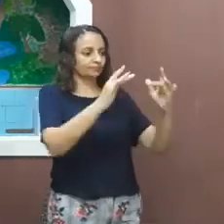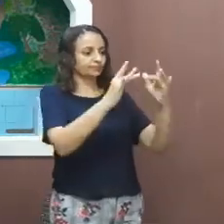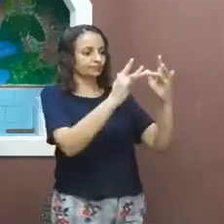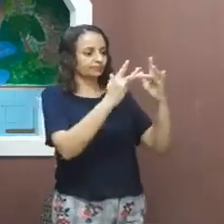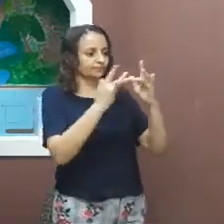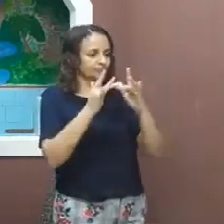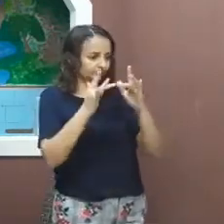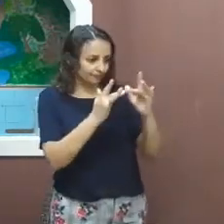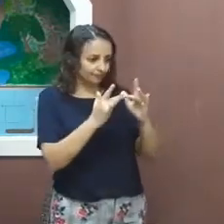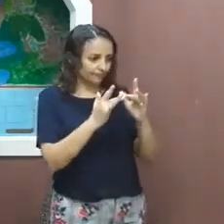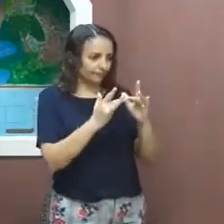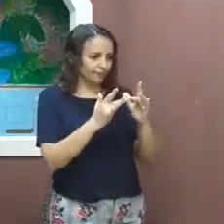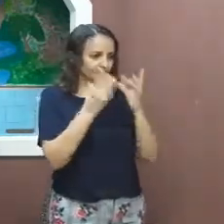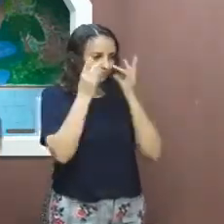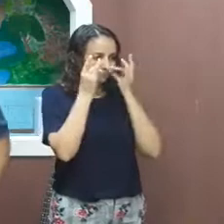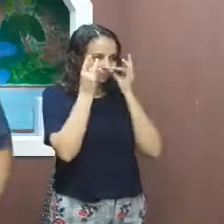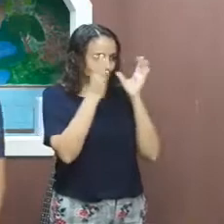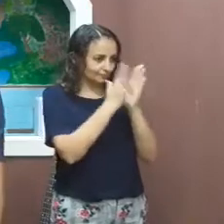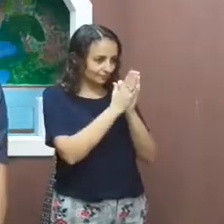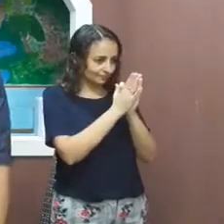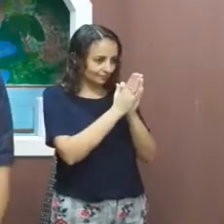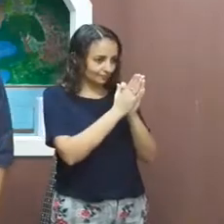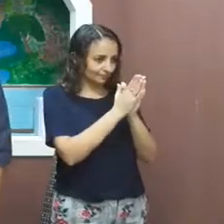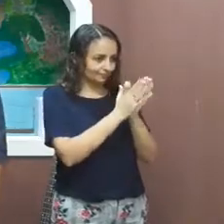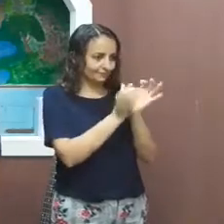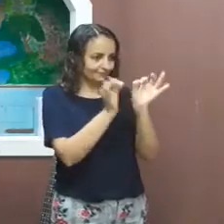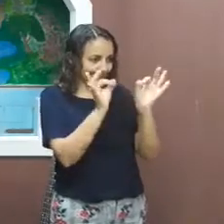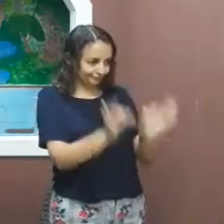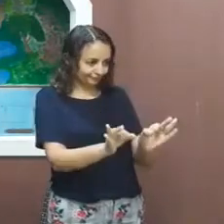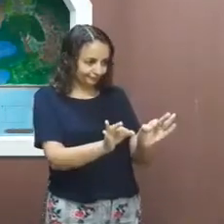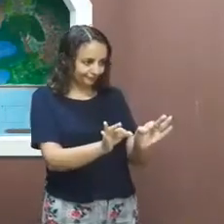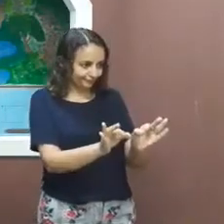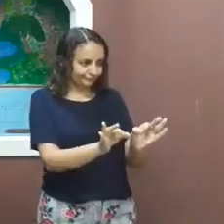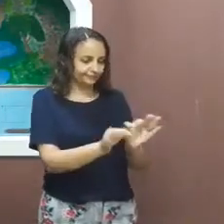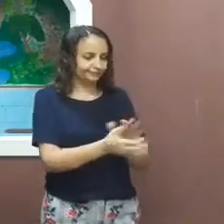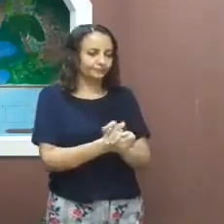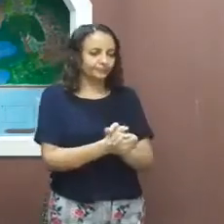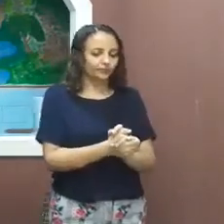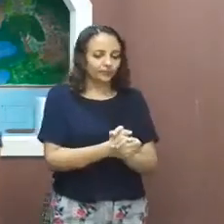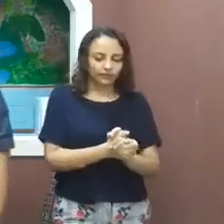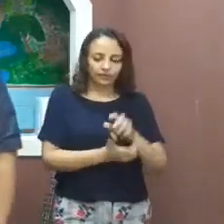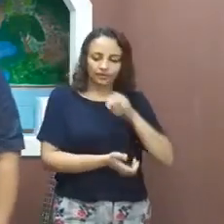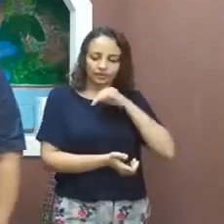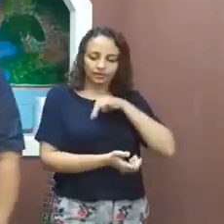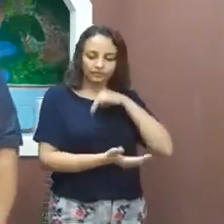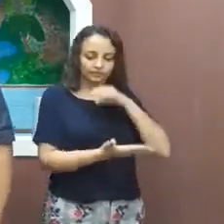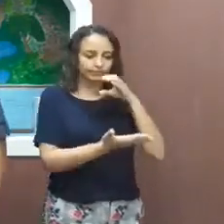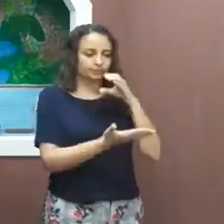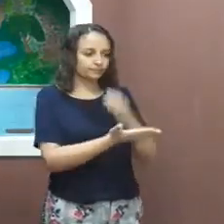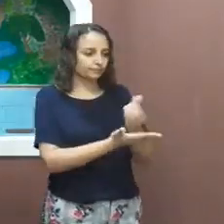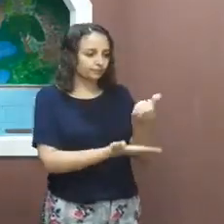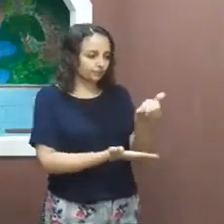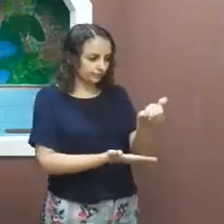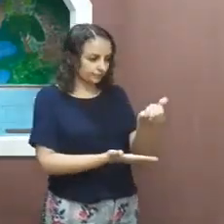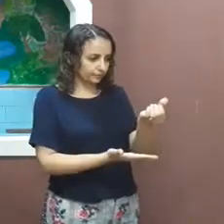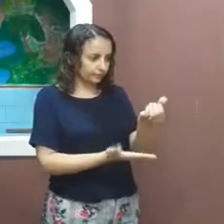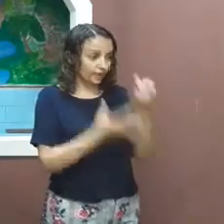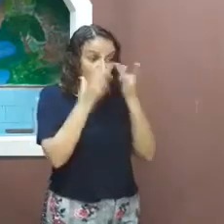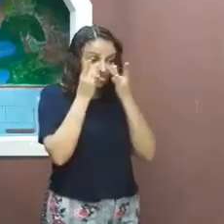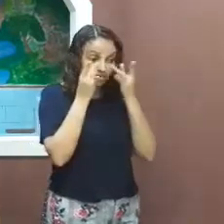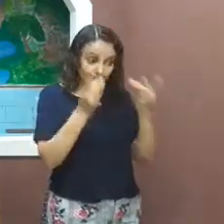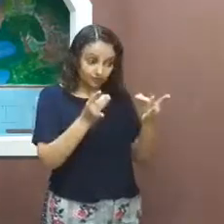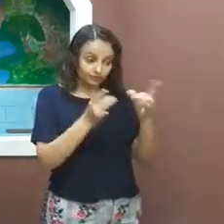Nós adoecemos. E o finalzinho, versículo 34, Mateus capítulo 6.